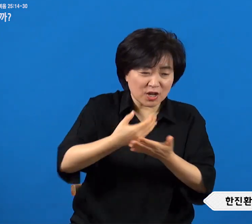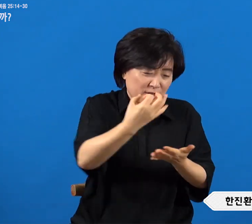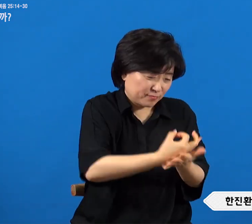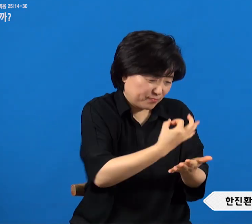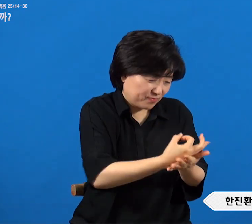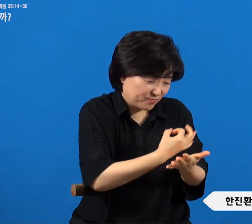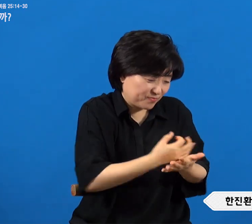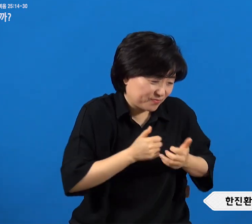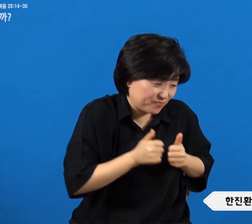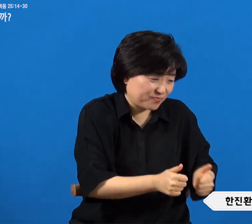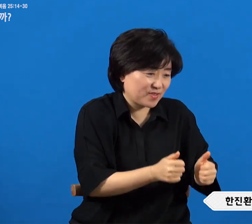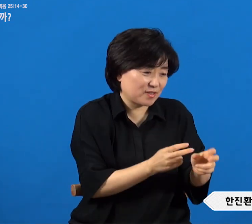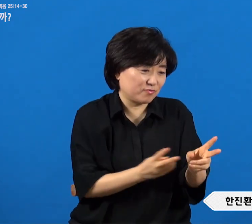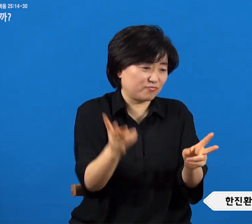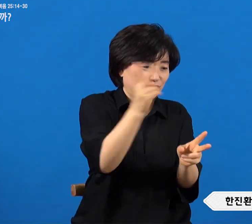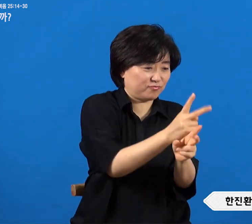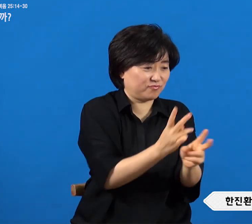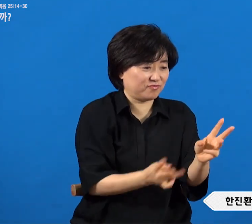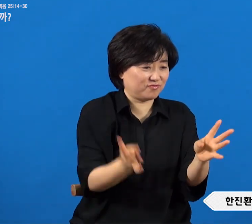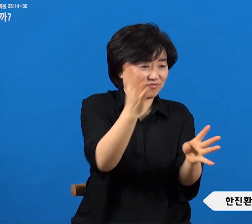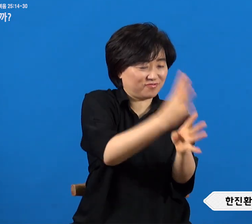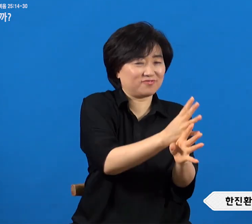재산을 남겨드리고 싶었기 때문입니다.